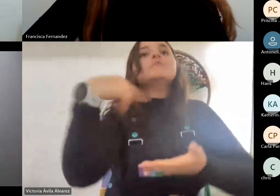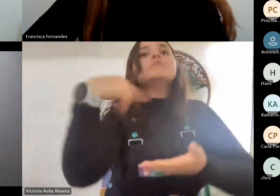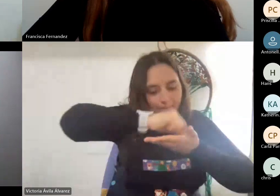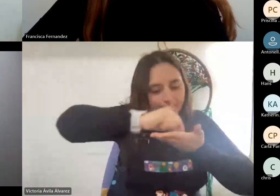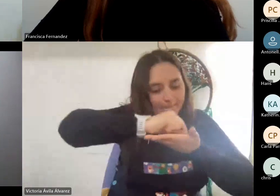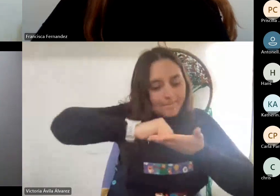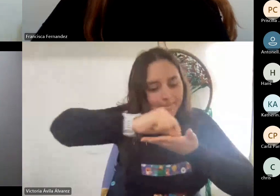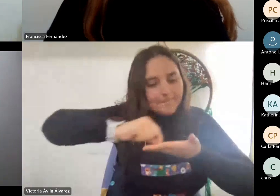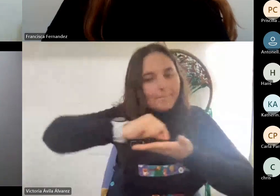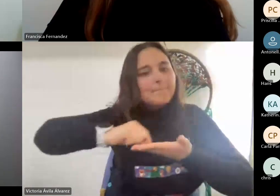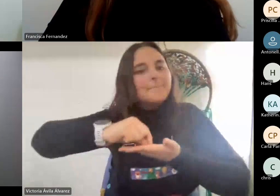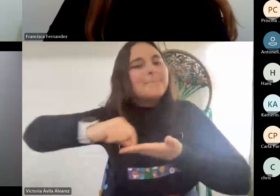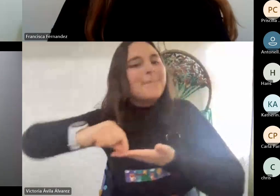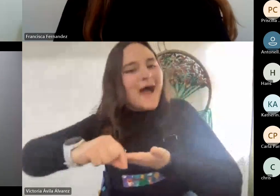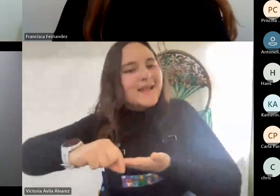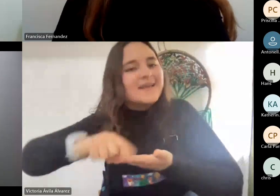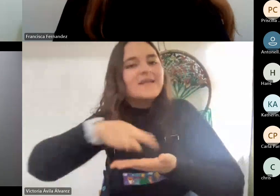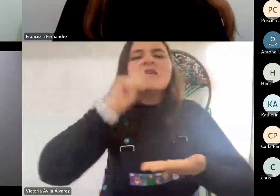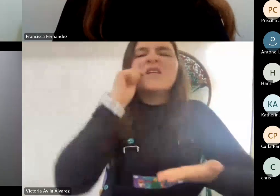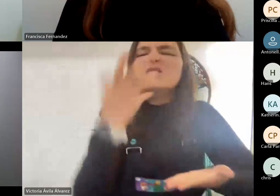Con dictado, básico. dice.